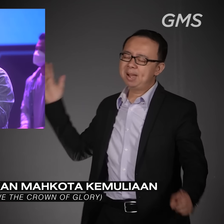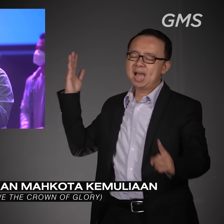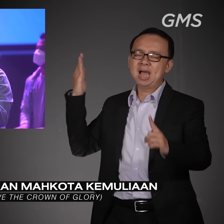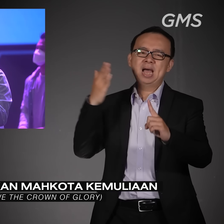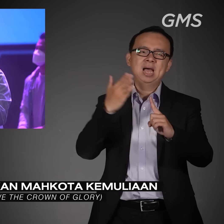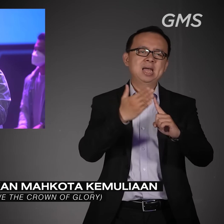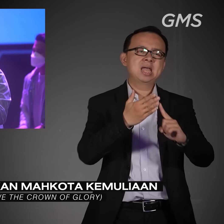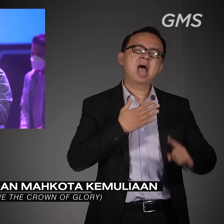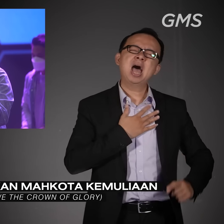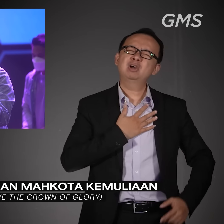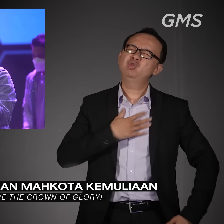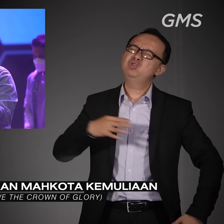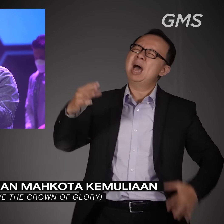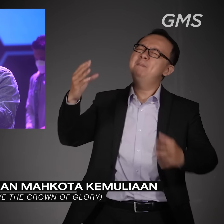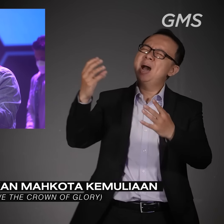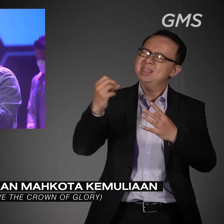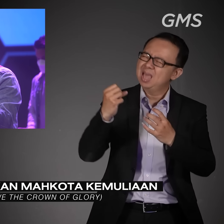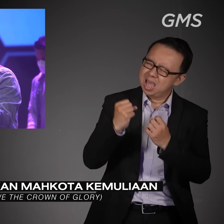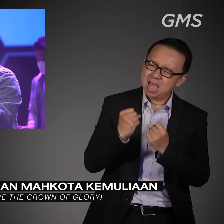sampai ku dapatkan